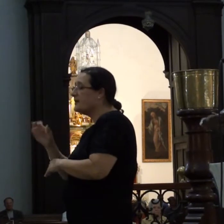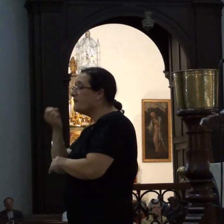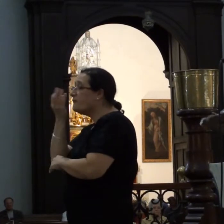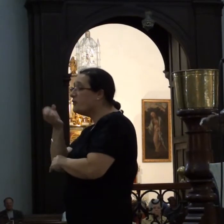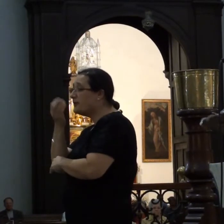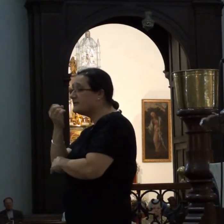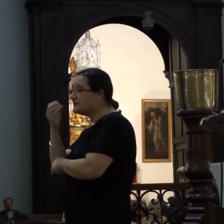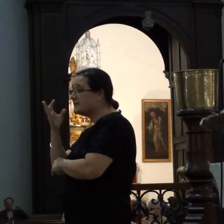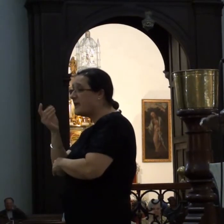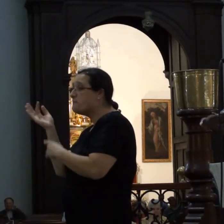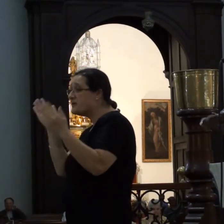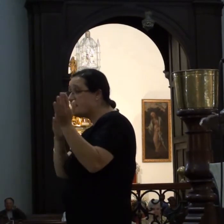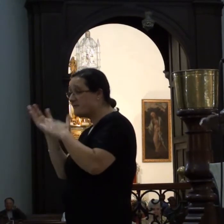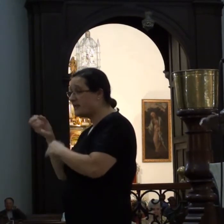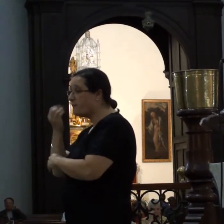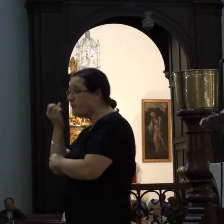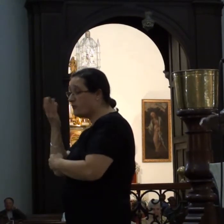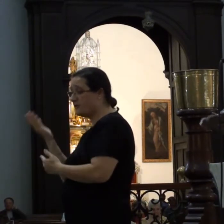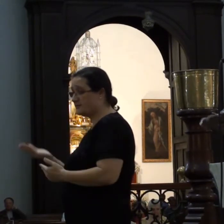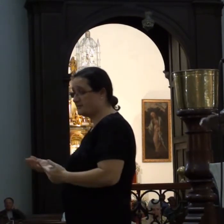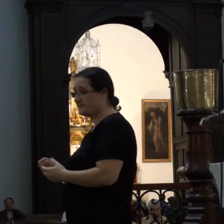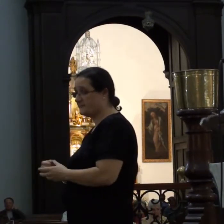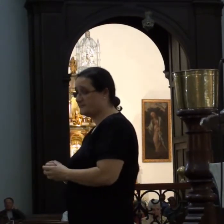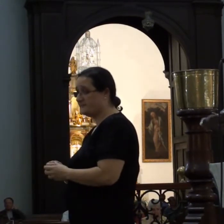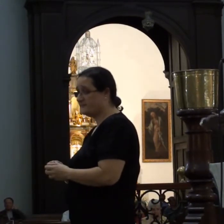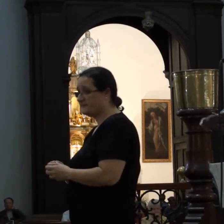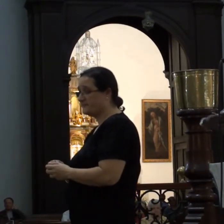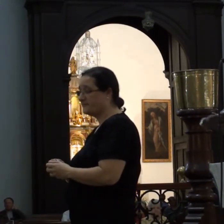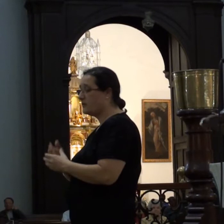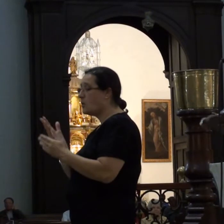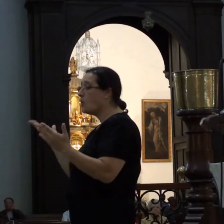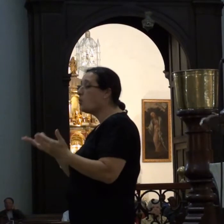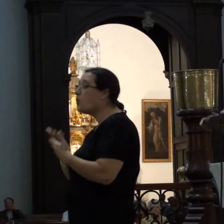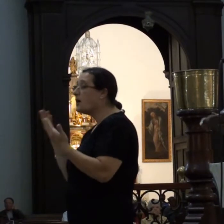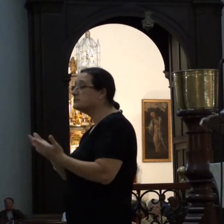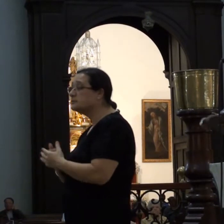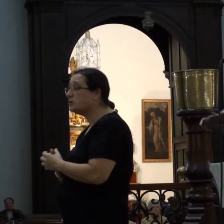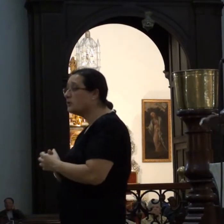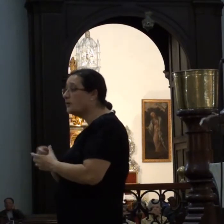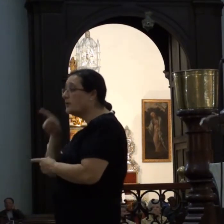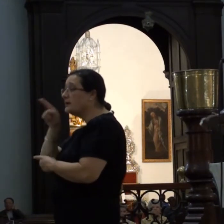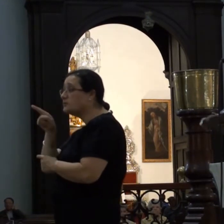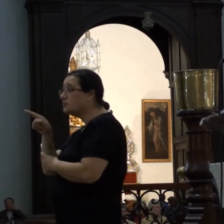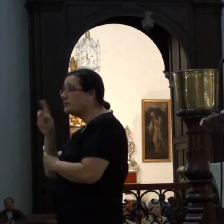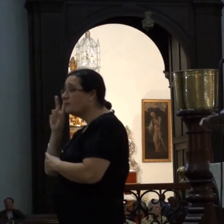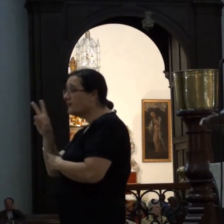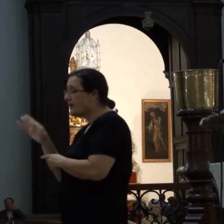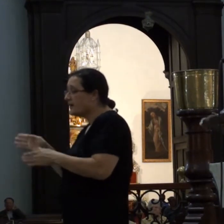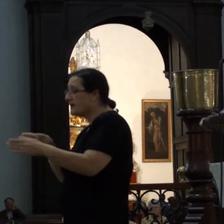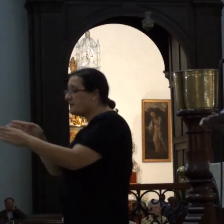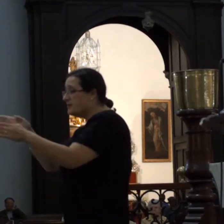y de frutos y luego cuando dice hablan muchos caminos